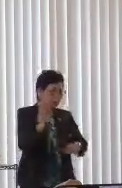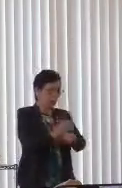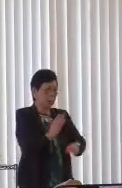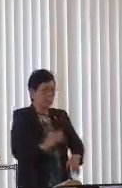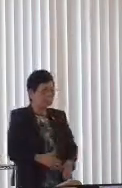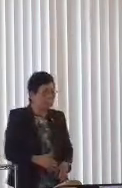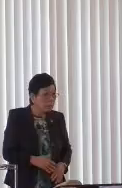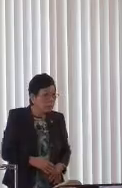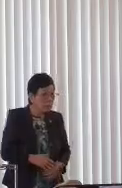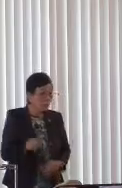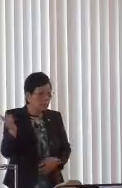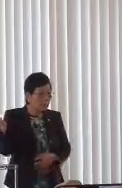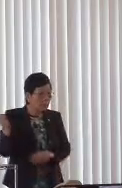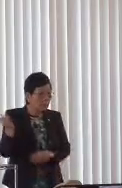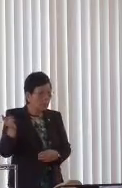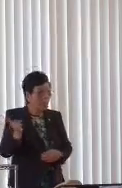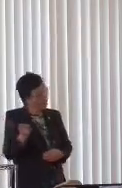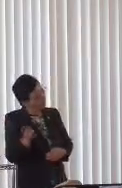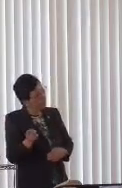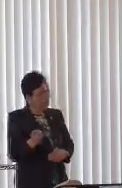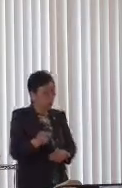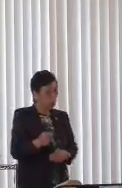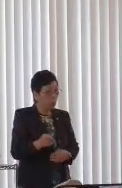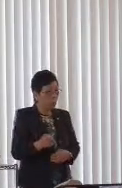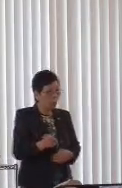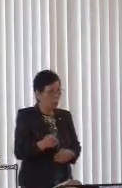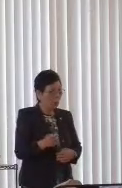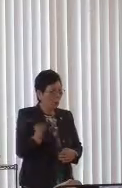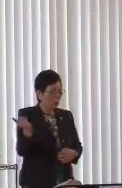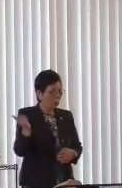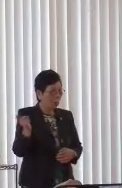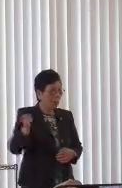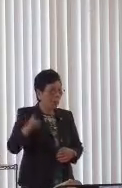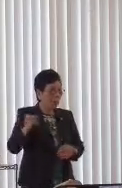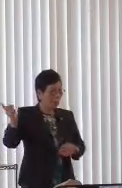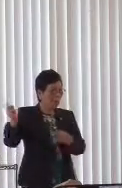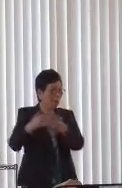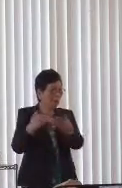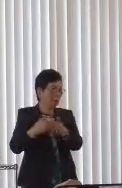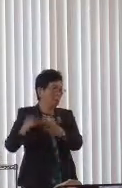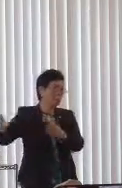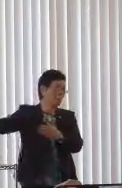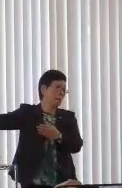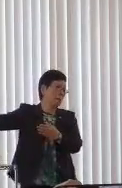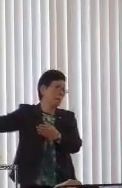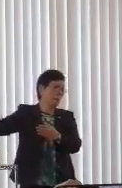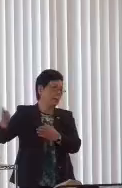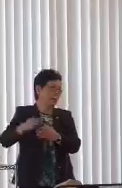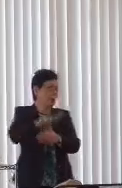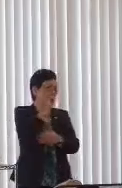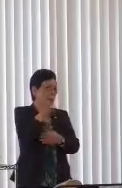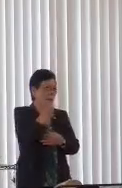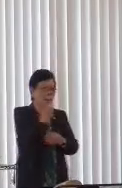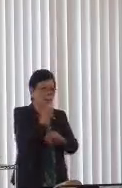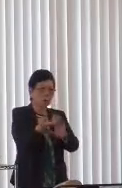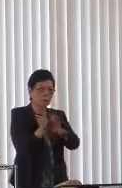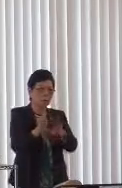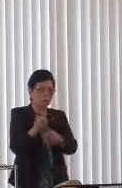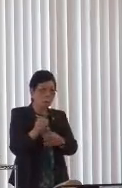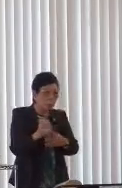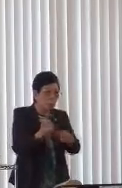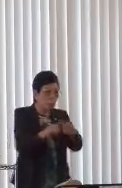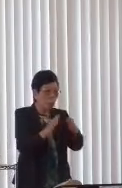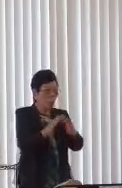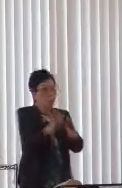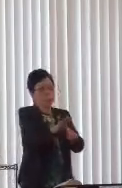が、私だったらその隣に小さいね、こう張って入るような入り口を抜け穴みたいに書いてい